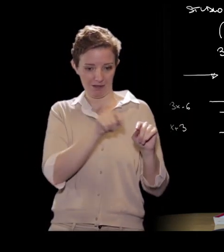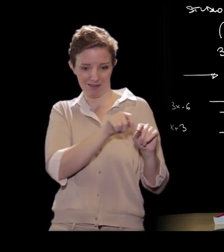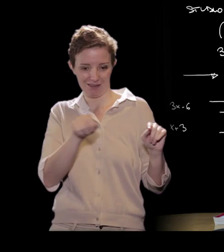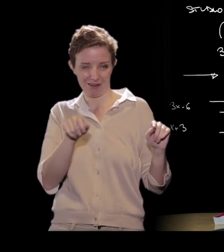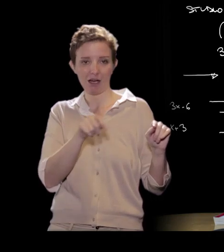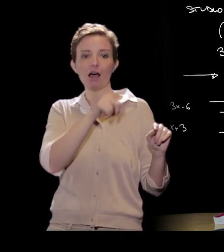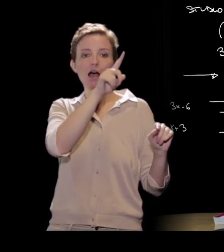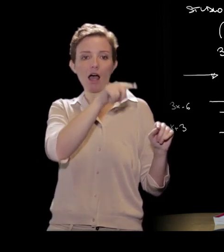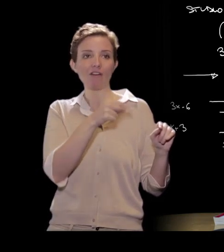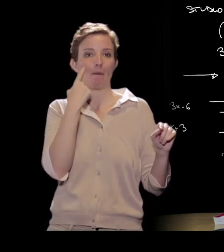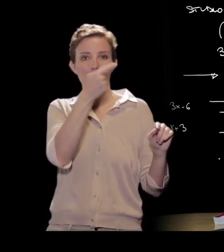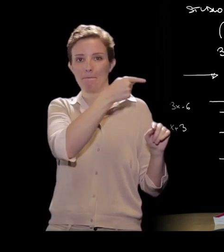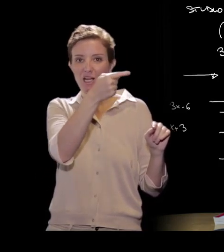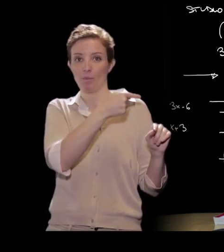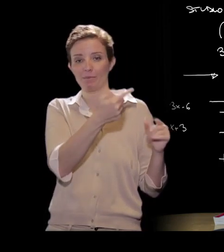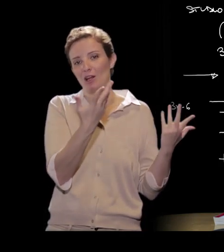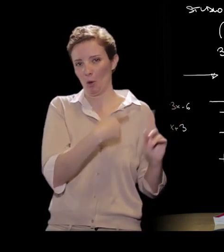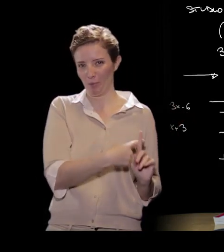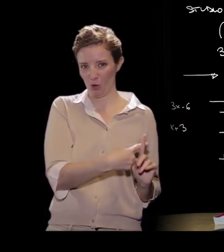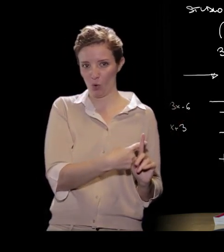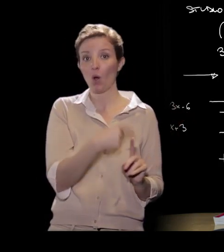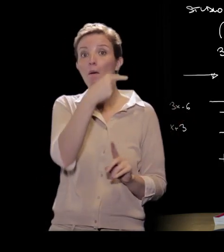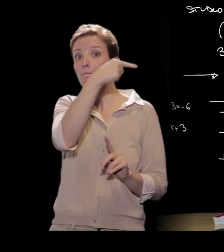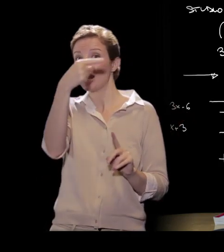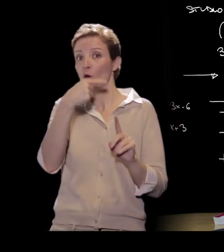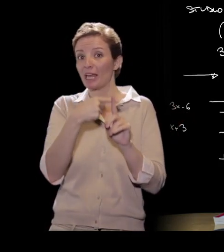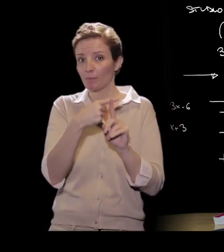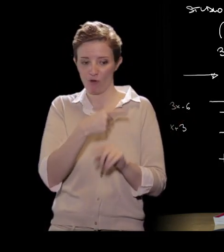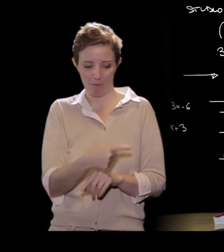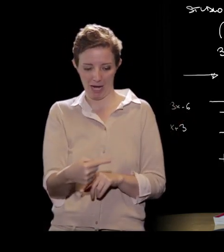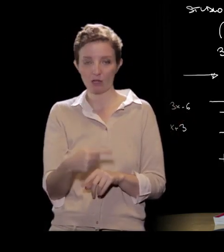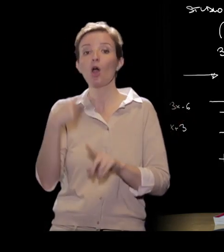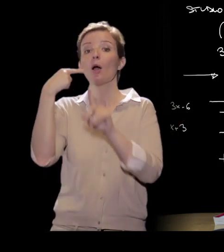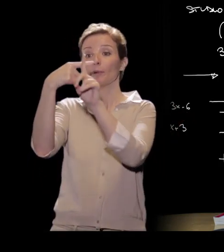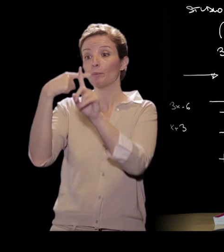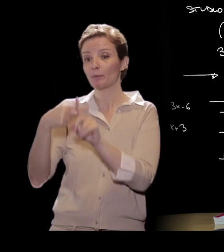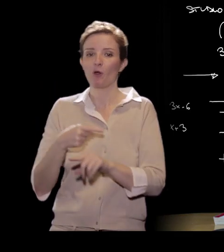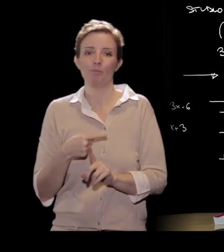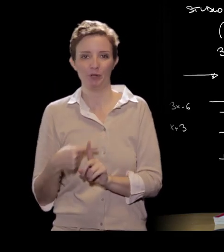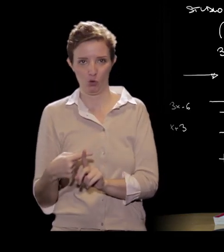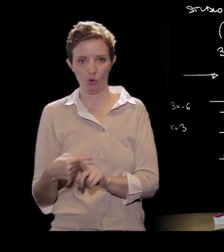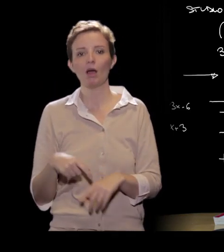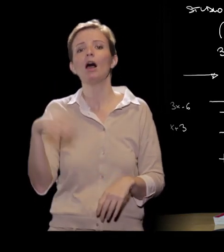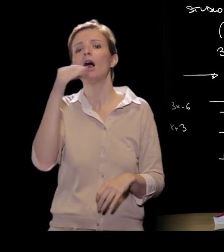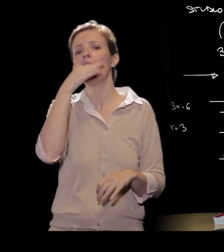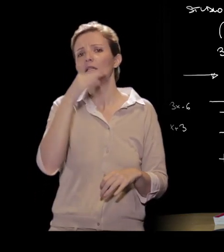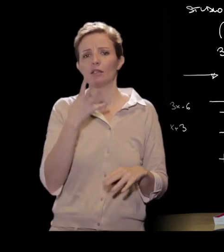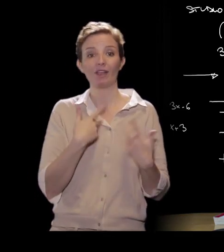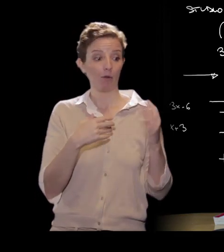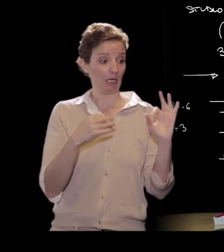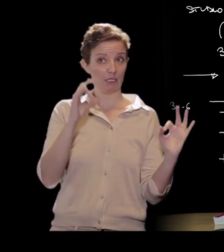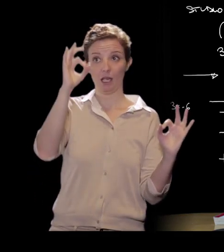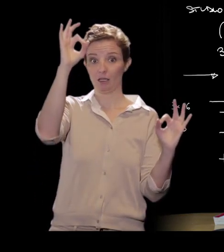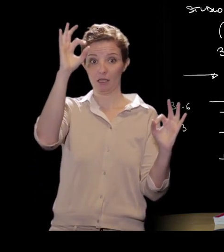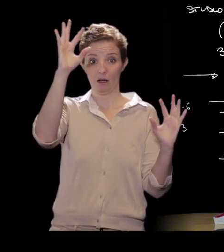prodotto andiamo a vedere che meno per meno ovviamente fa più o meno per più fa meno più per più fa più in corrispondenza degli zeri essendo tutti zelli del